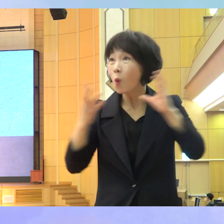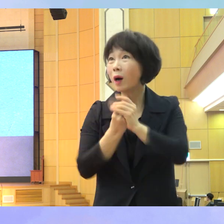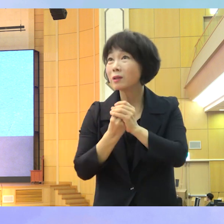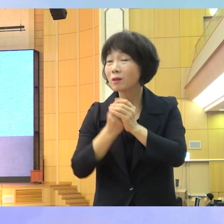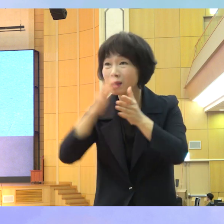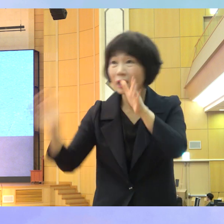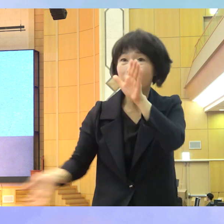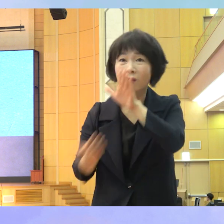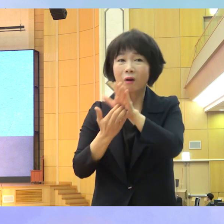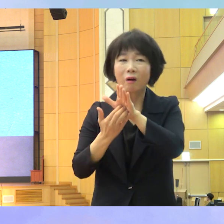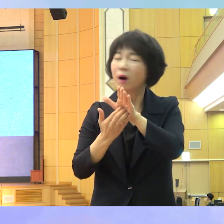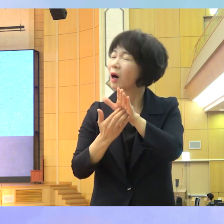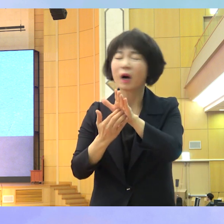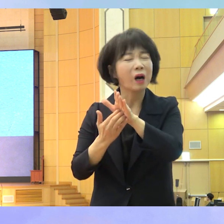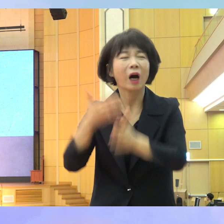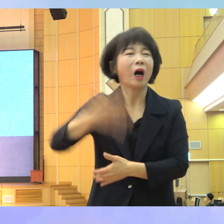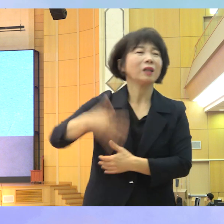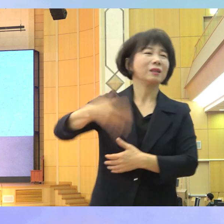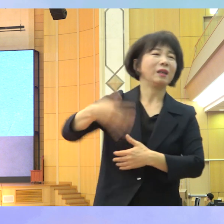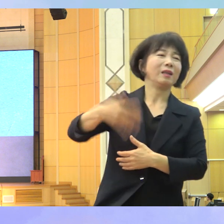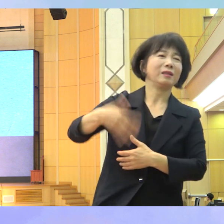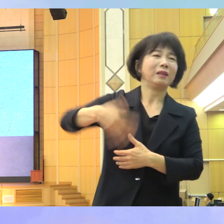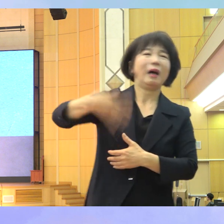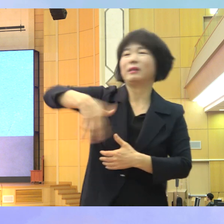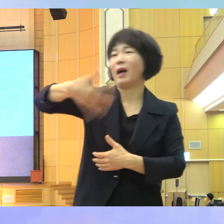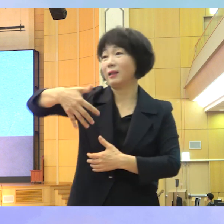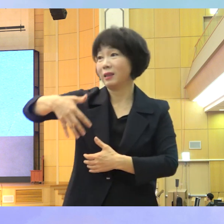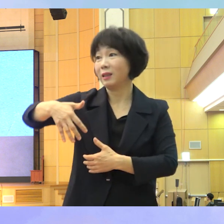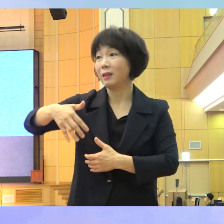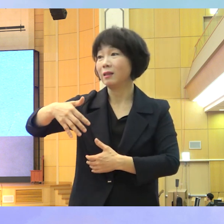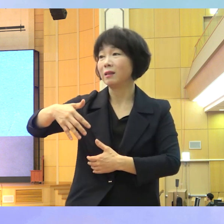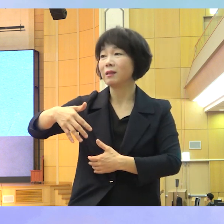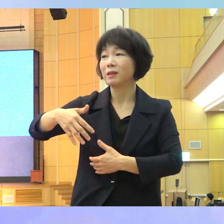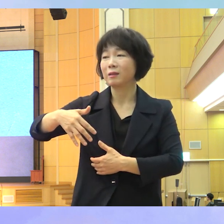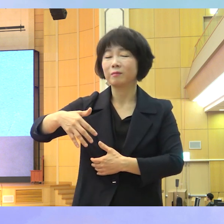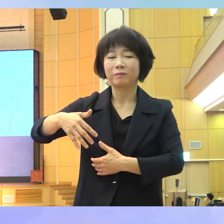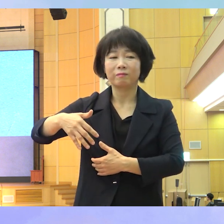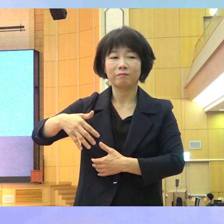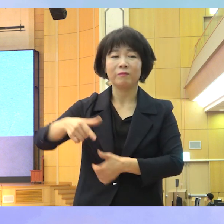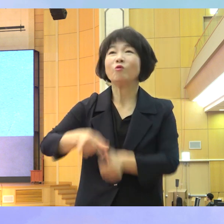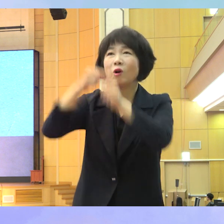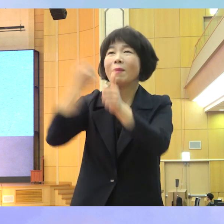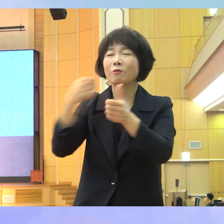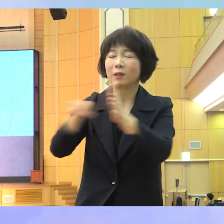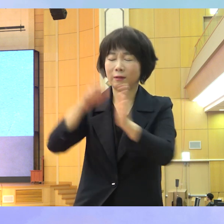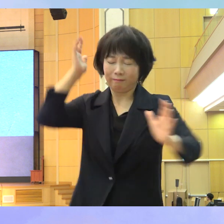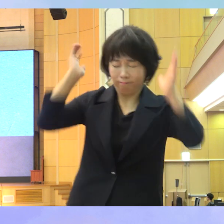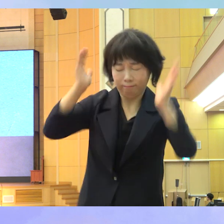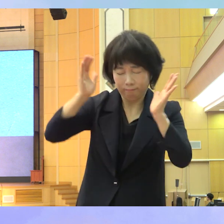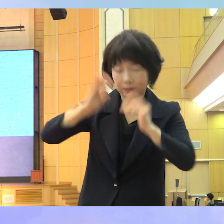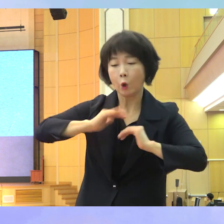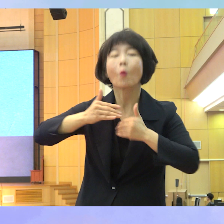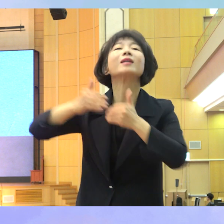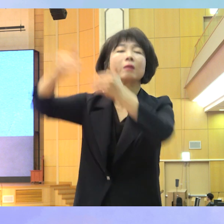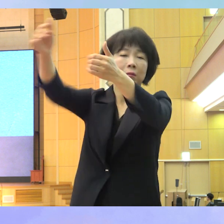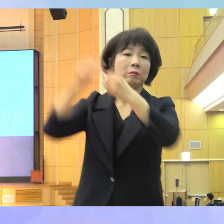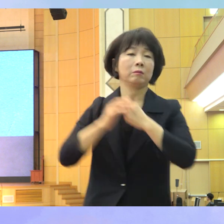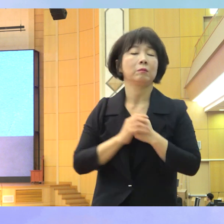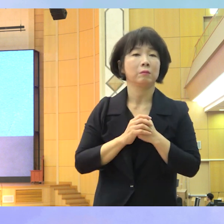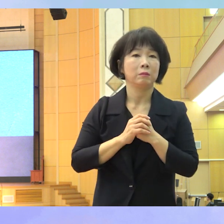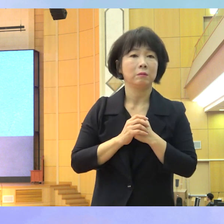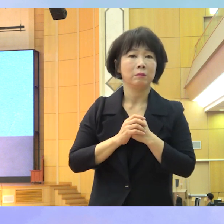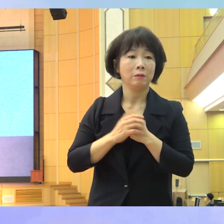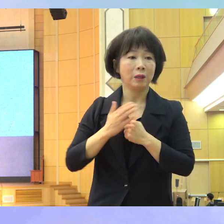아니라 결국에 영화를 위해서 우리는 달려가는 과정이다. 그 과정에서 하나님께서 함께 하실 거지만